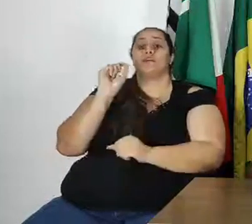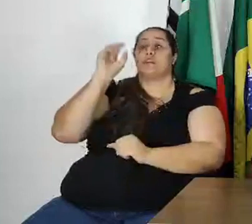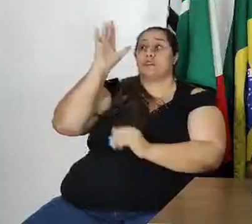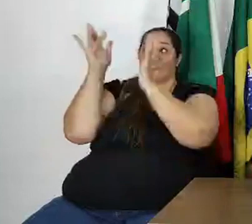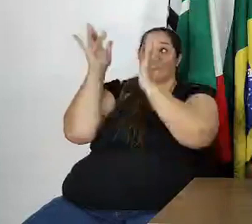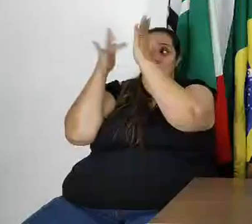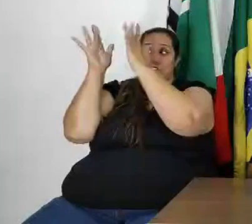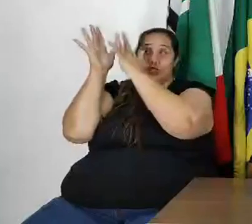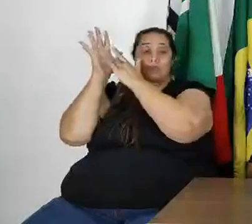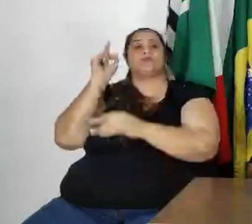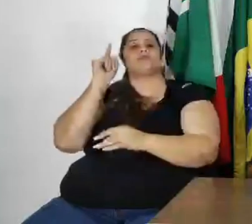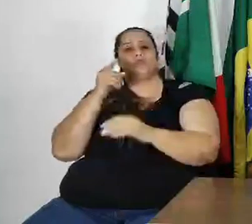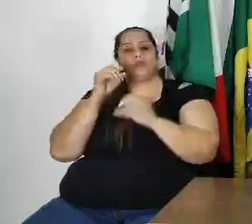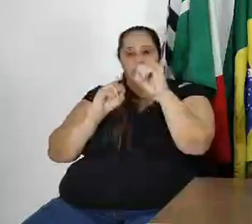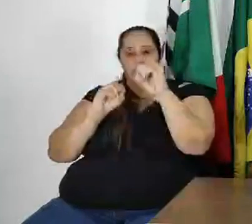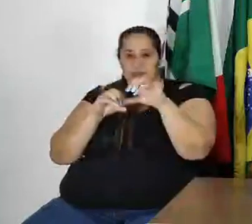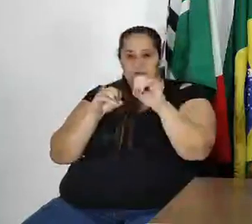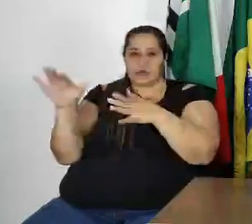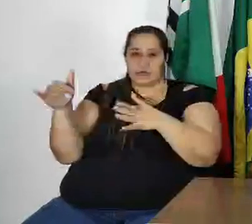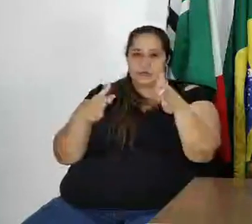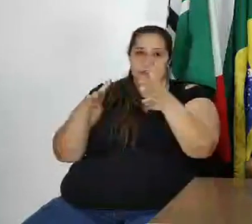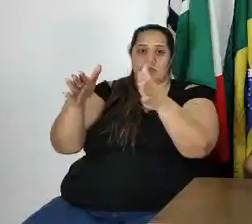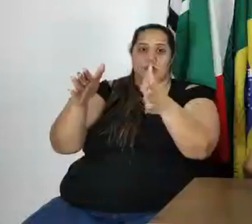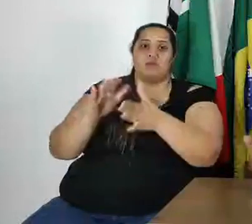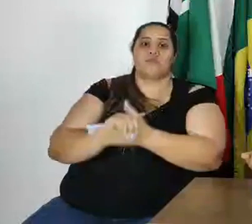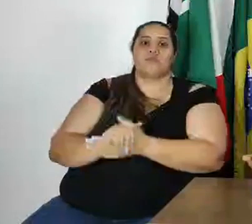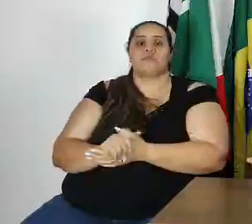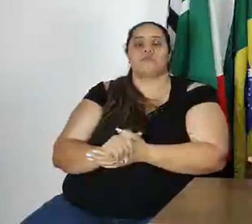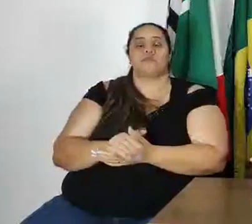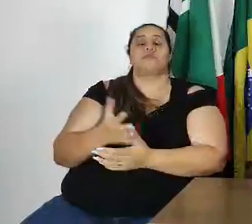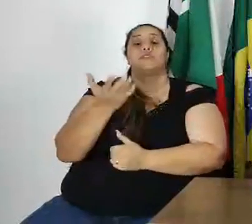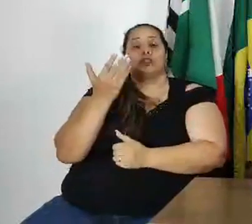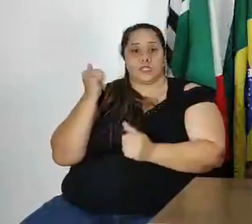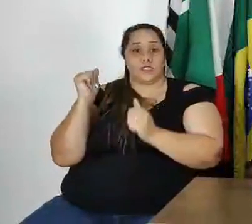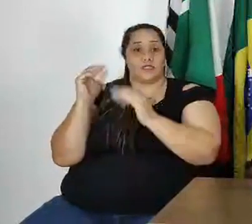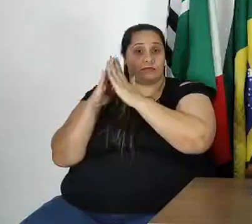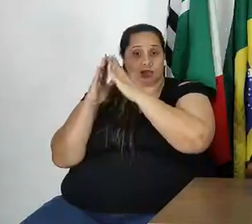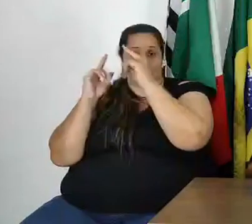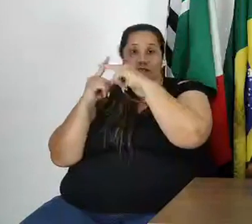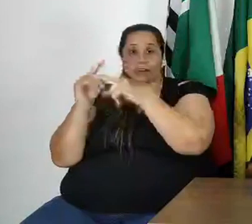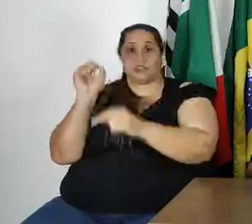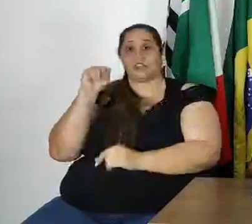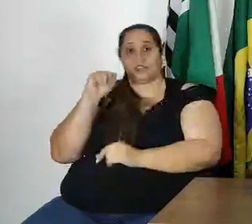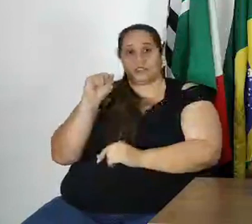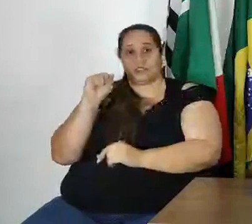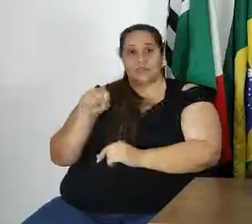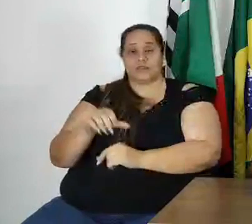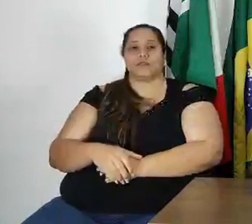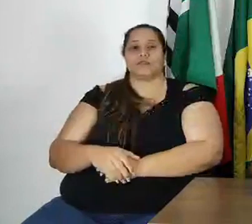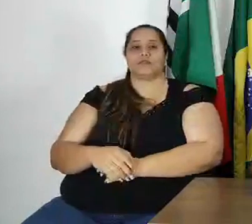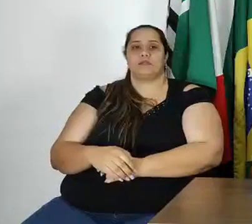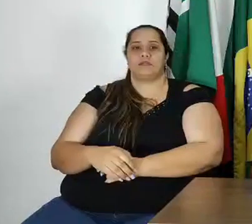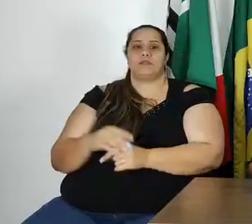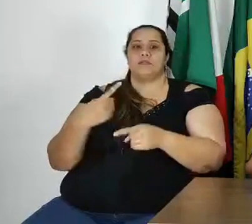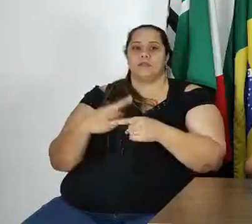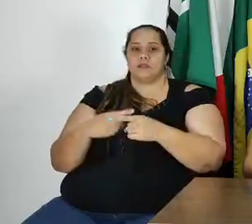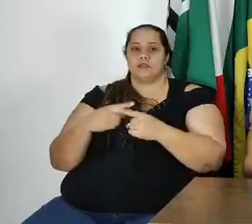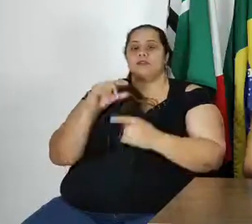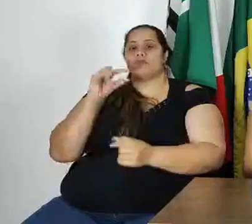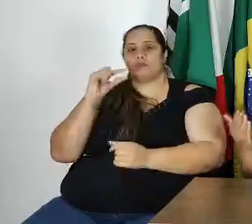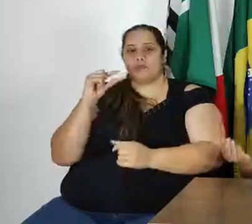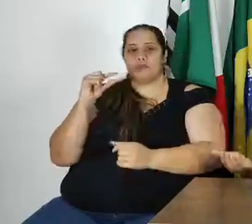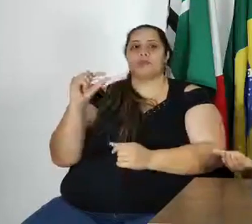ensinar para os nossos filhos, procurar trazer eles na igreja sim, porque é pouco a pouco que